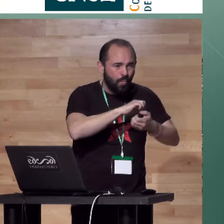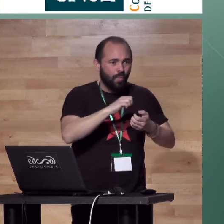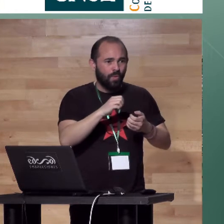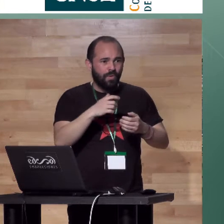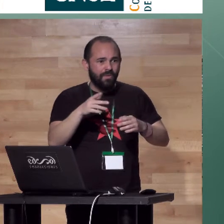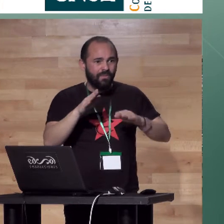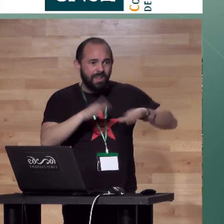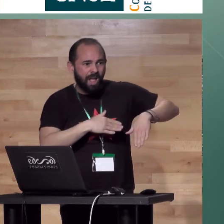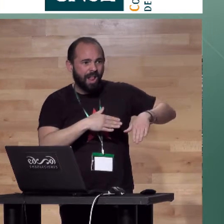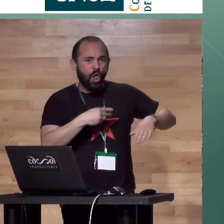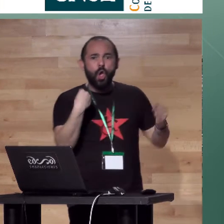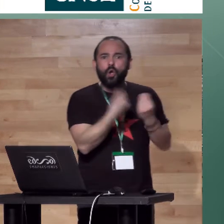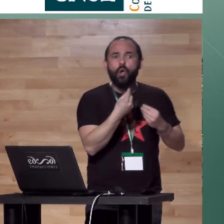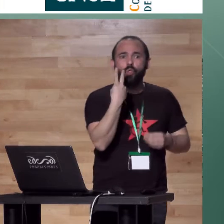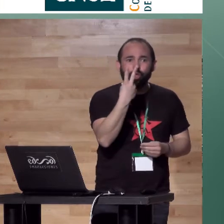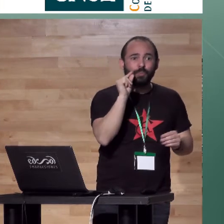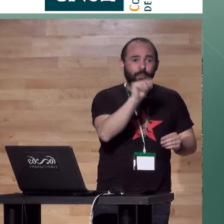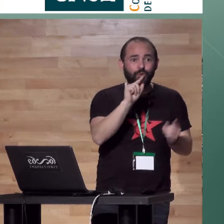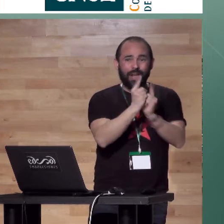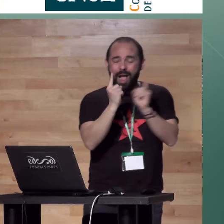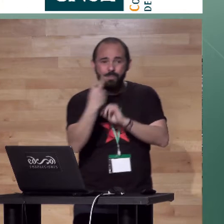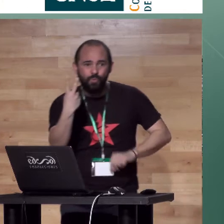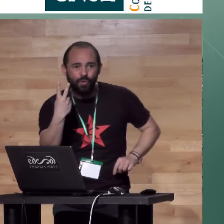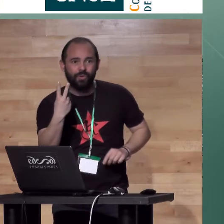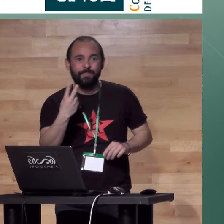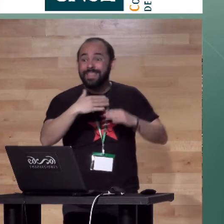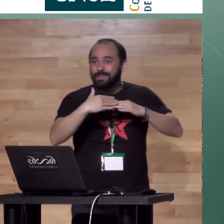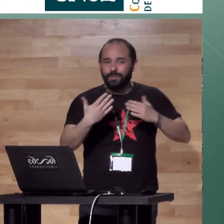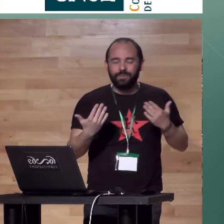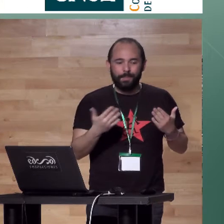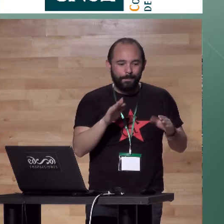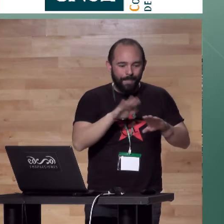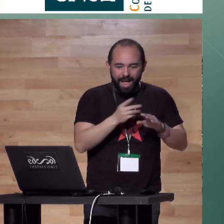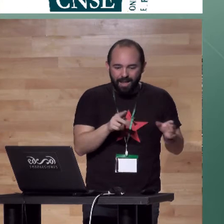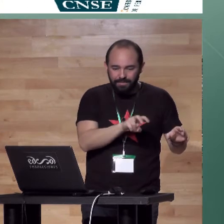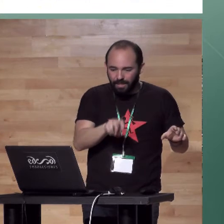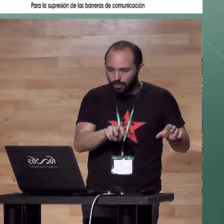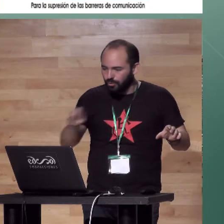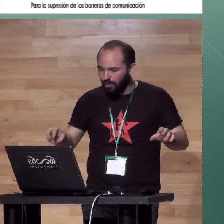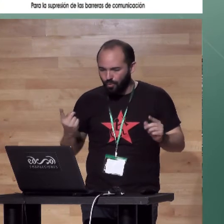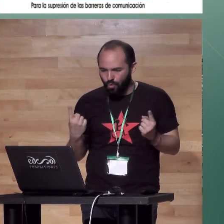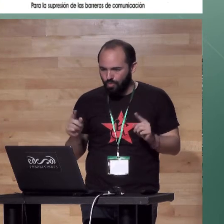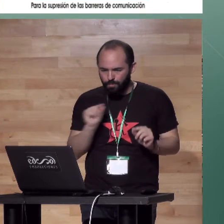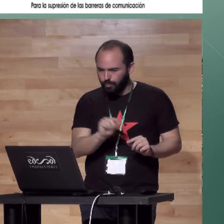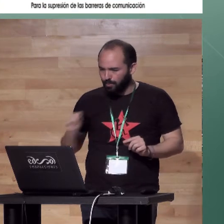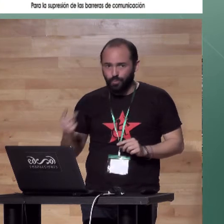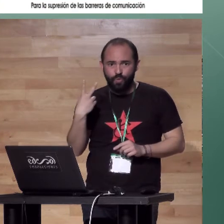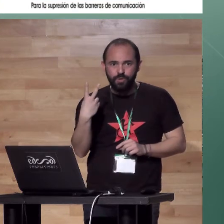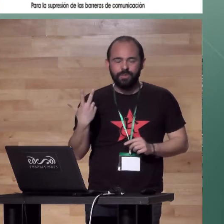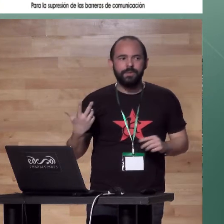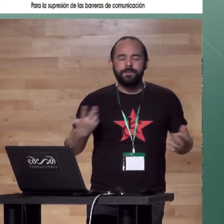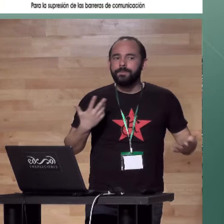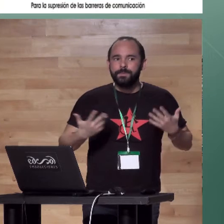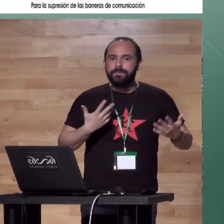tengo que la presentación, un desarrollo, un final, en 2 minutos tiene que caber, teniendo que hacer los 2 cambios. Es decir, tengo que hacer los